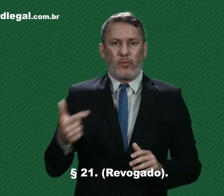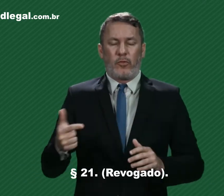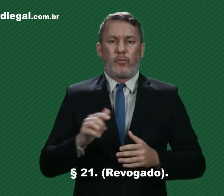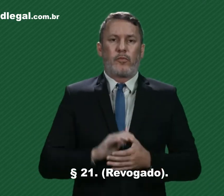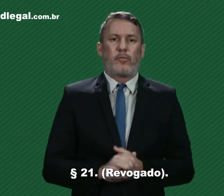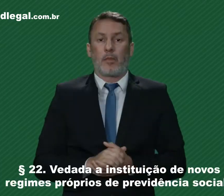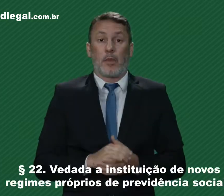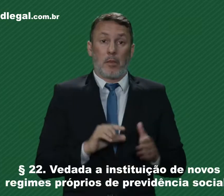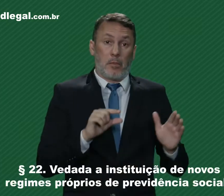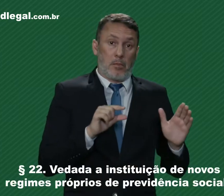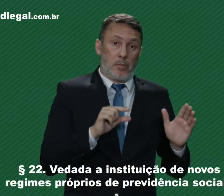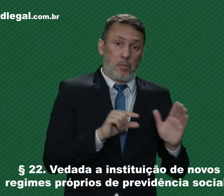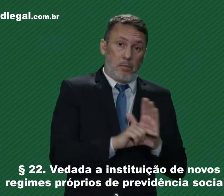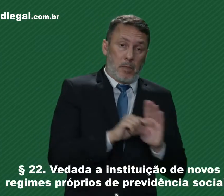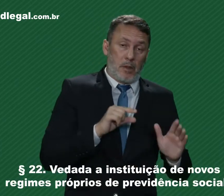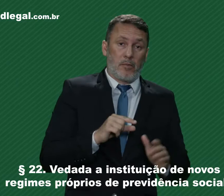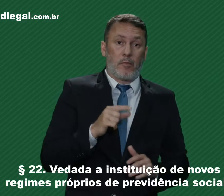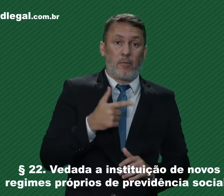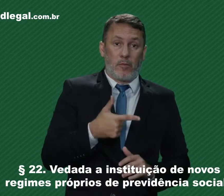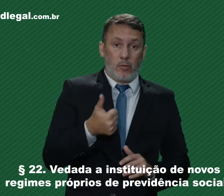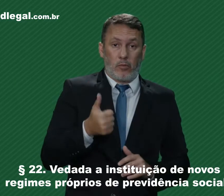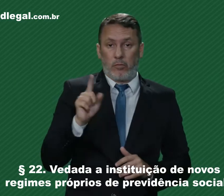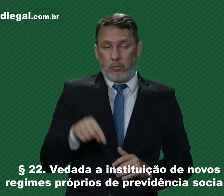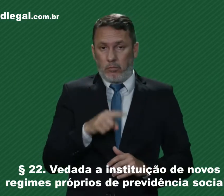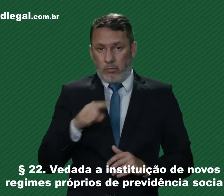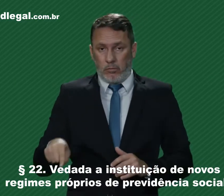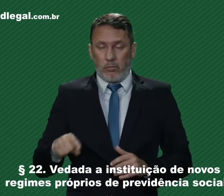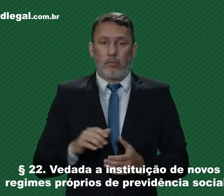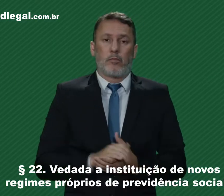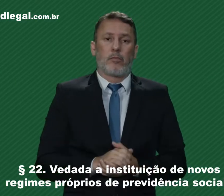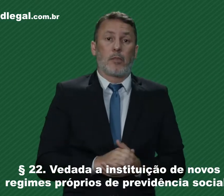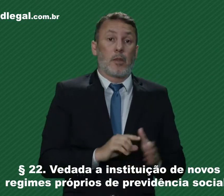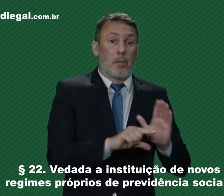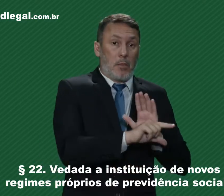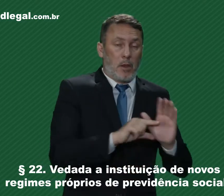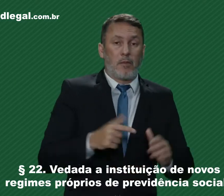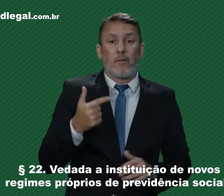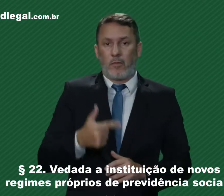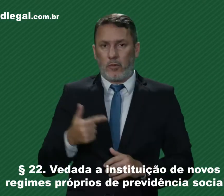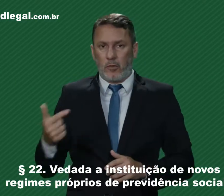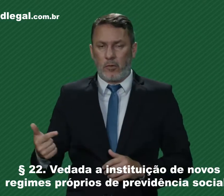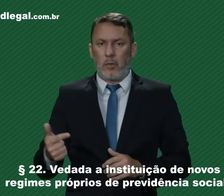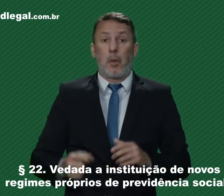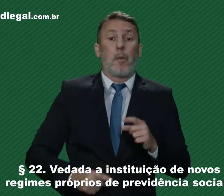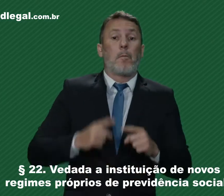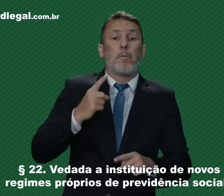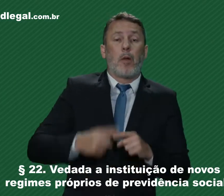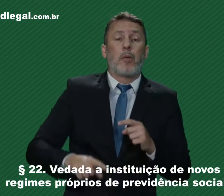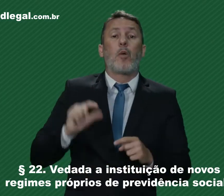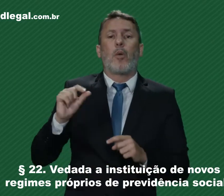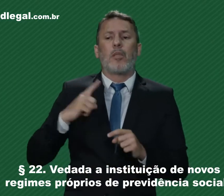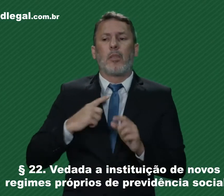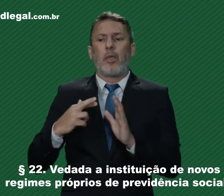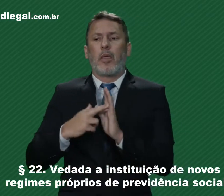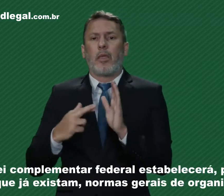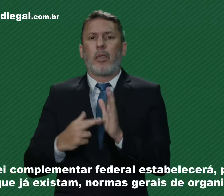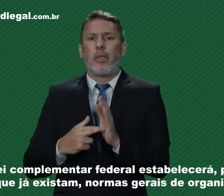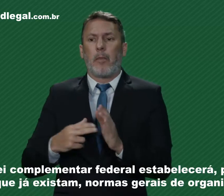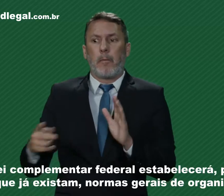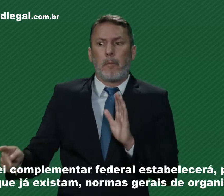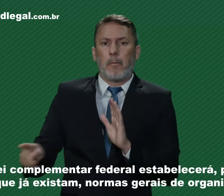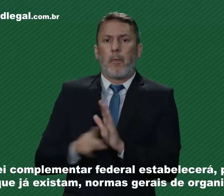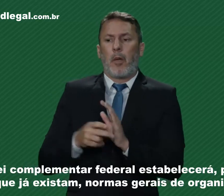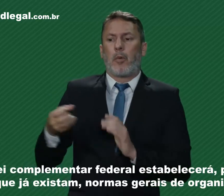21. Revogado. Parágrafo 22. Vedada a instituição de novos regimes próprios de previdência social,